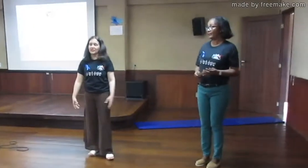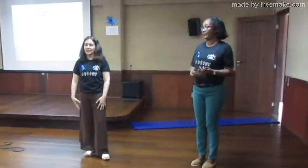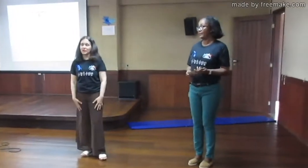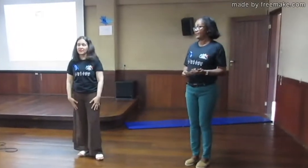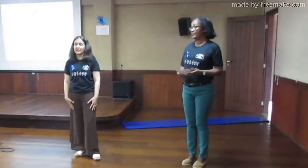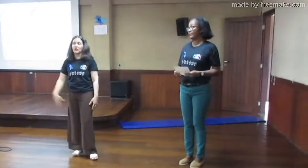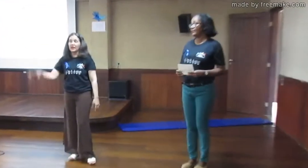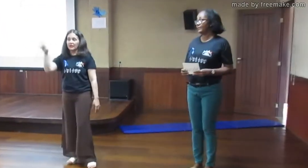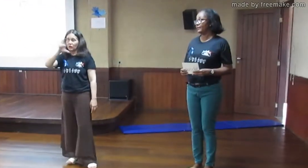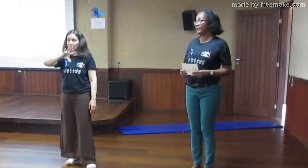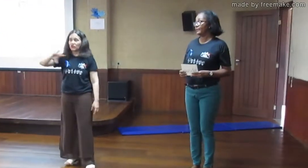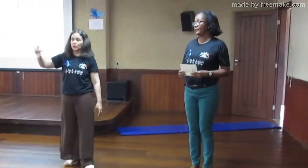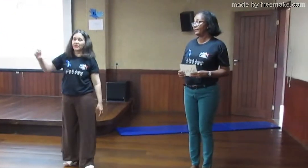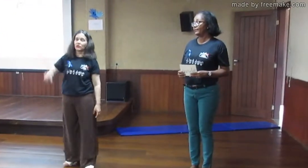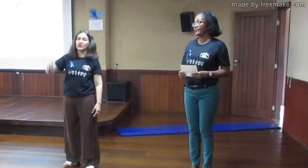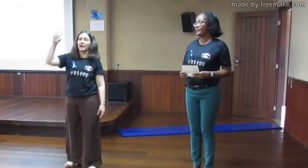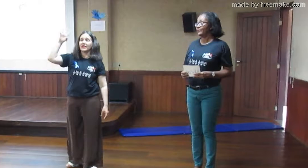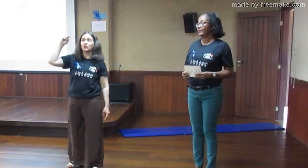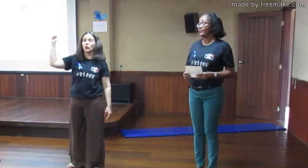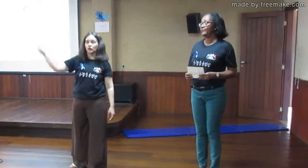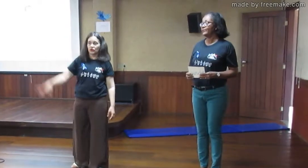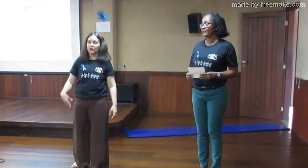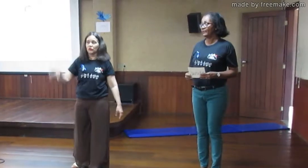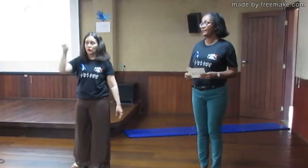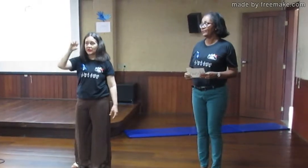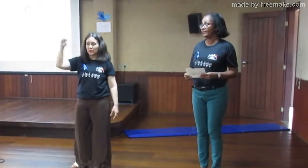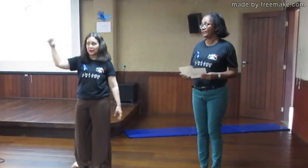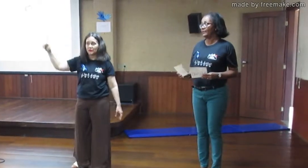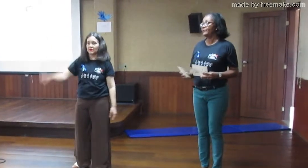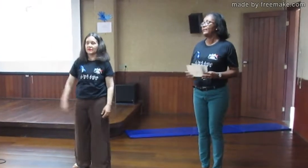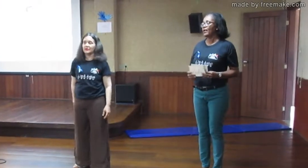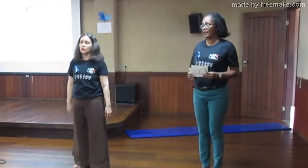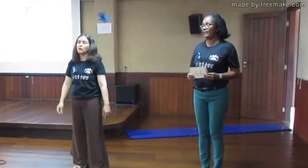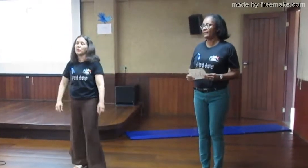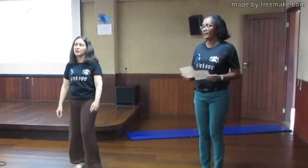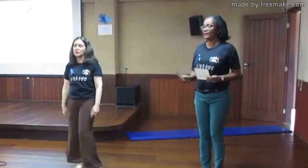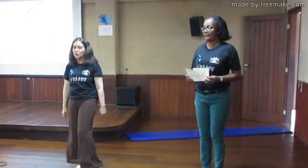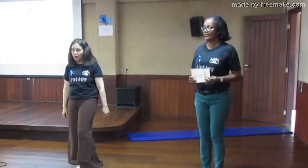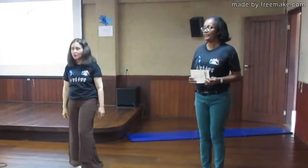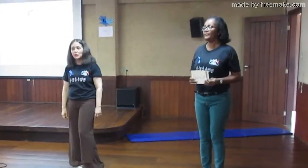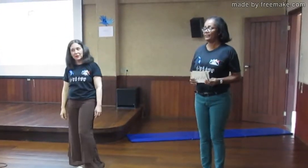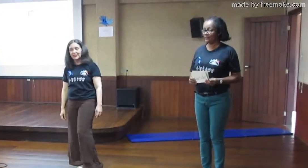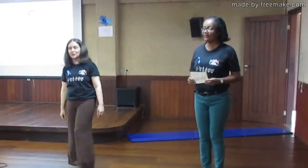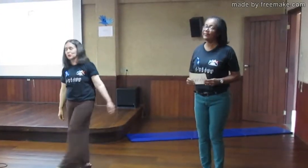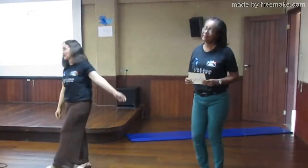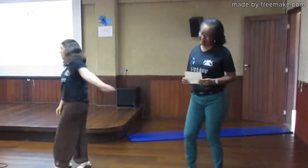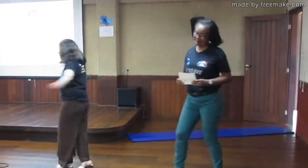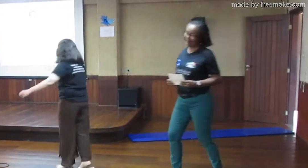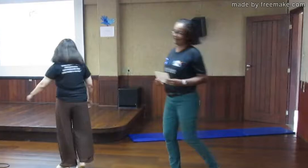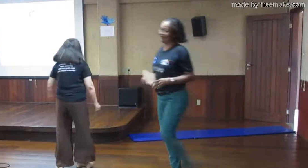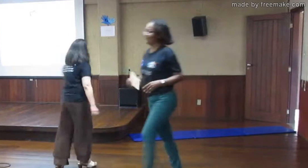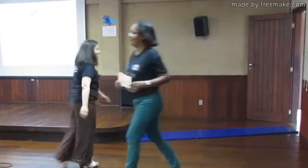língua de sinais brasileira, o que a gente apresentou aqui é a datilologia, que é o soletramento do alfabeto manual. Muito obrigada a